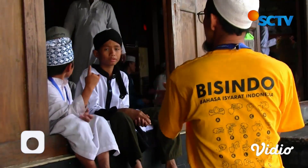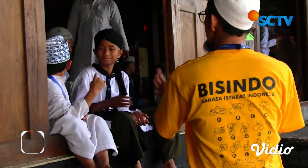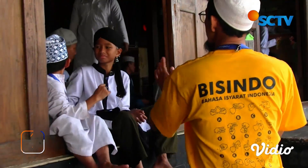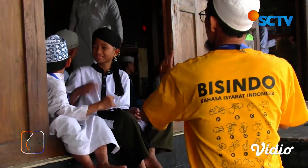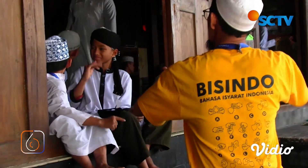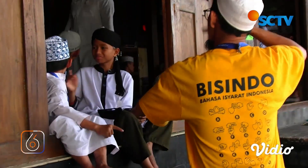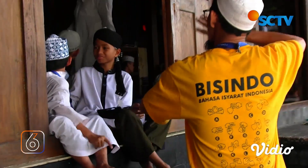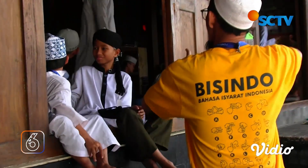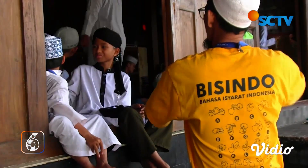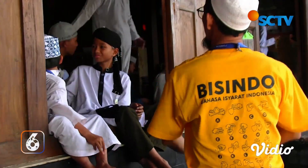Labib.